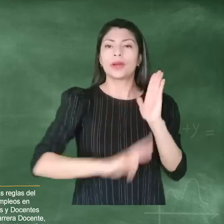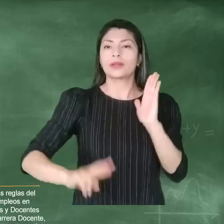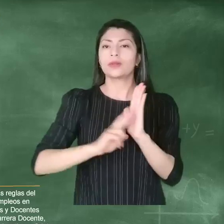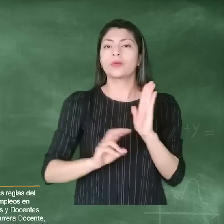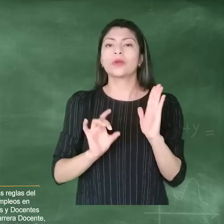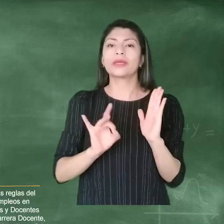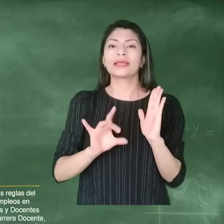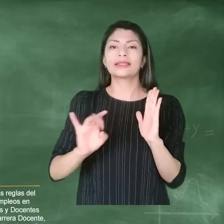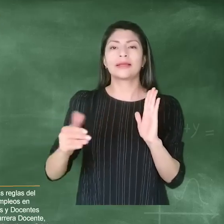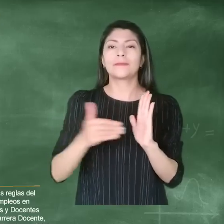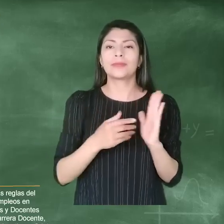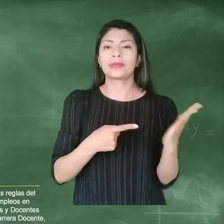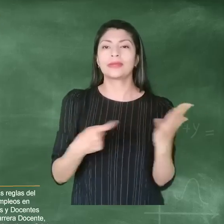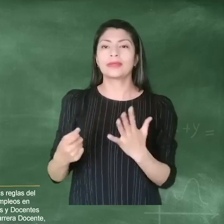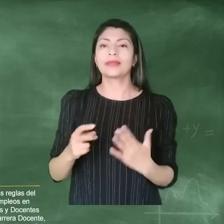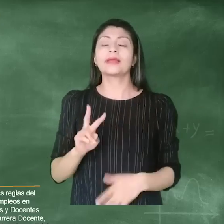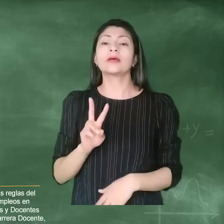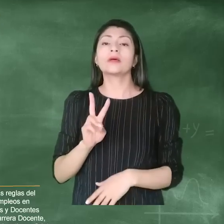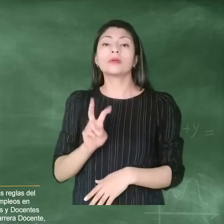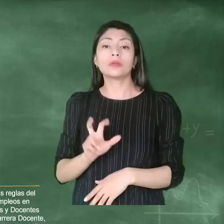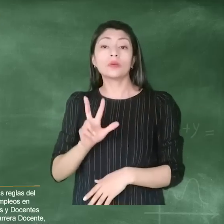la Resolución número